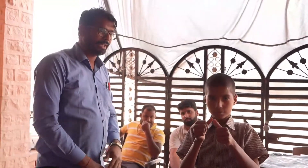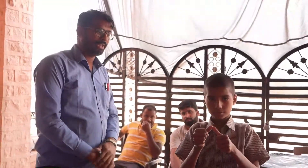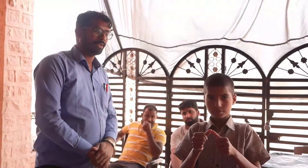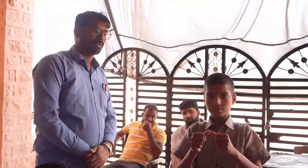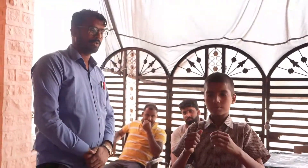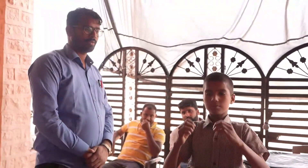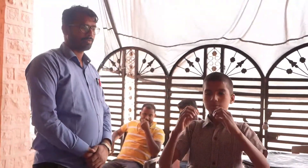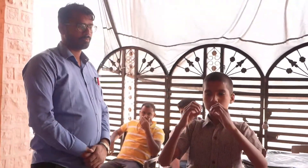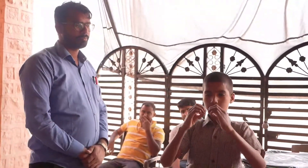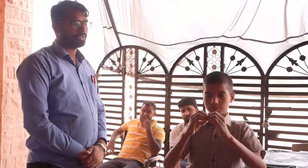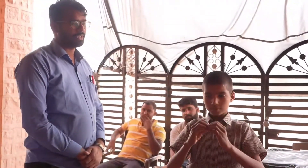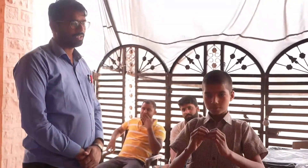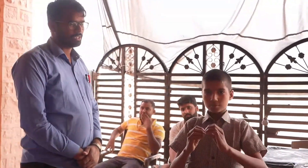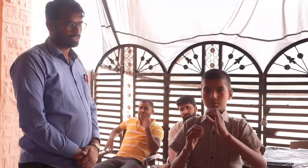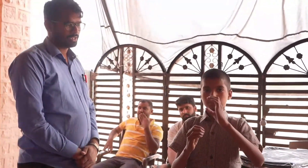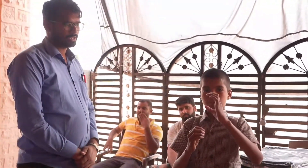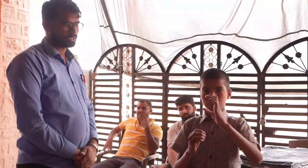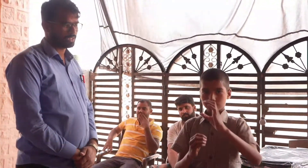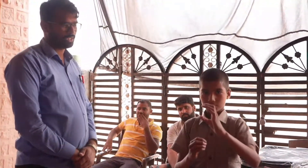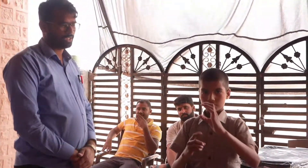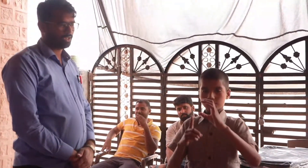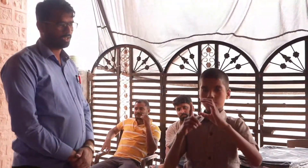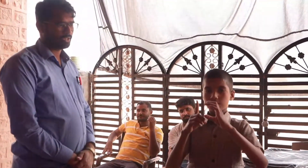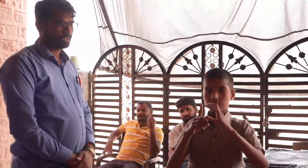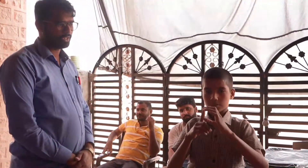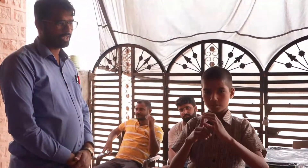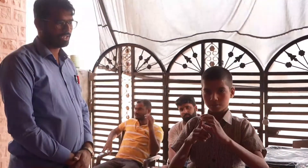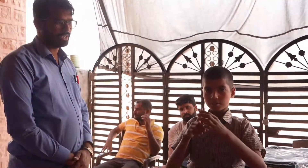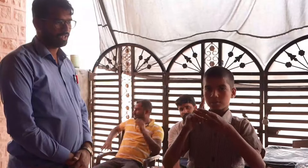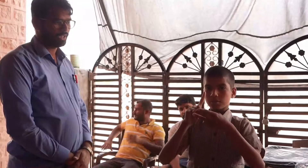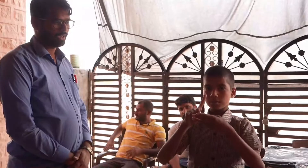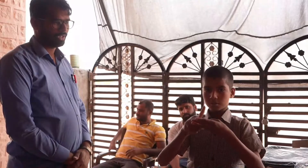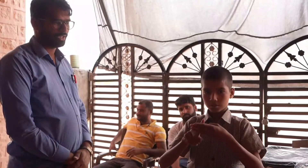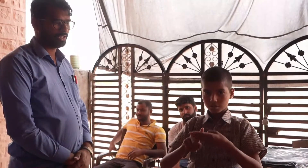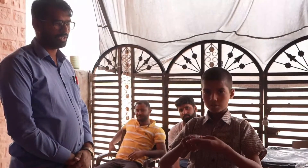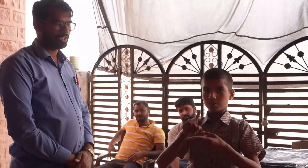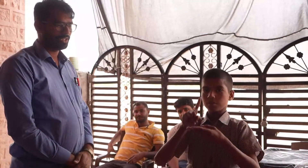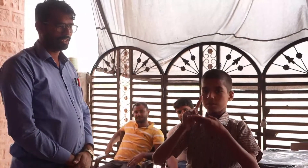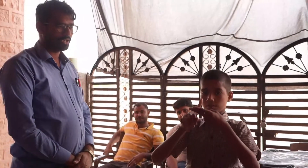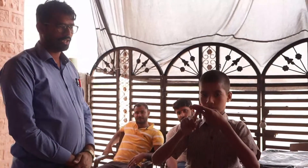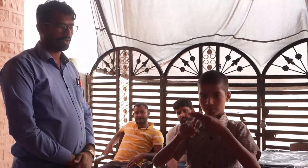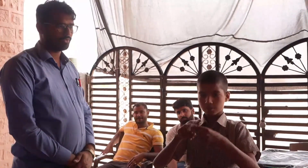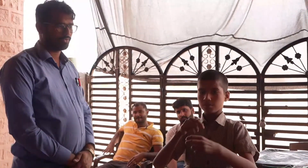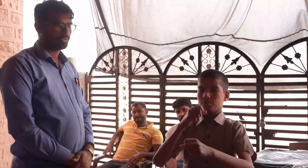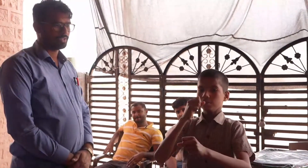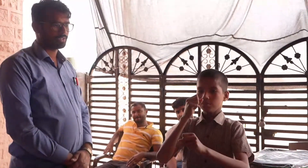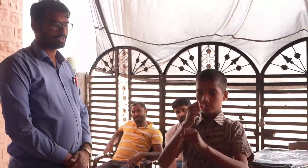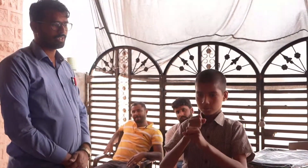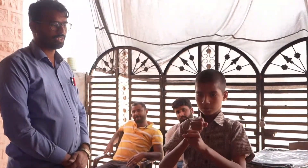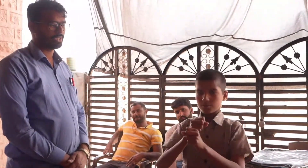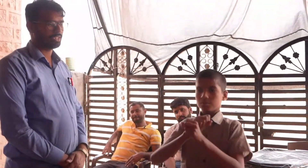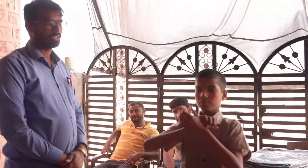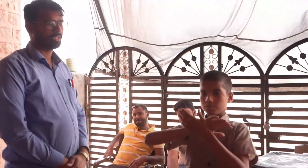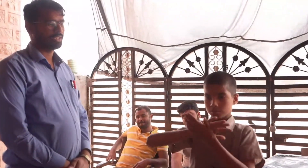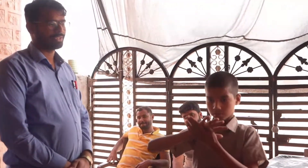ए बी सी डी ई एफ जी